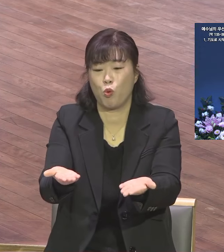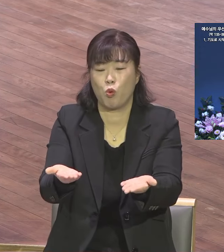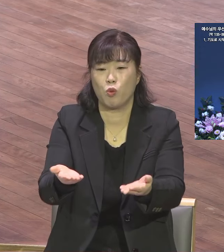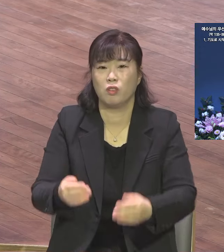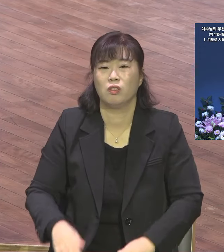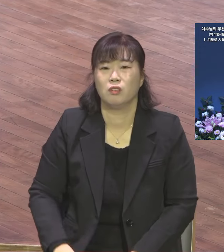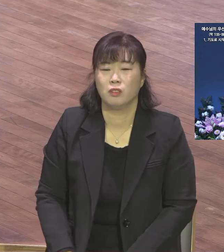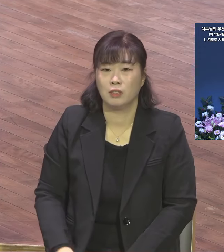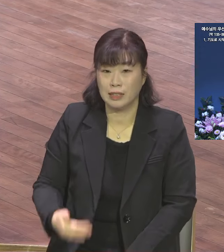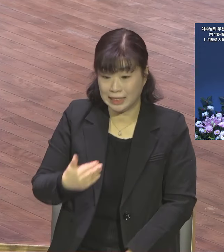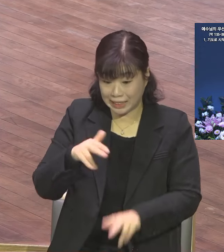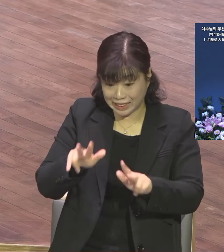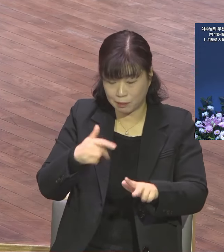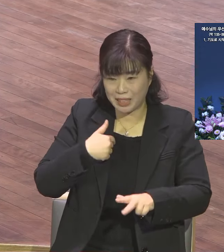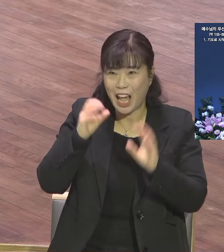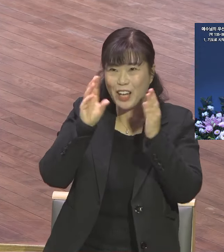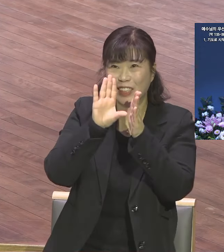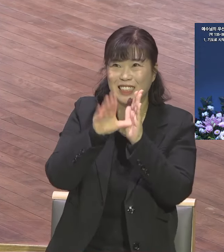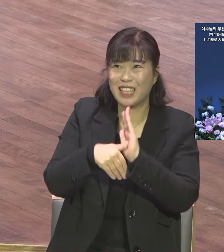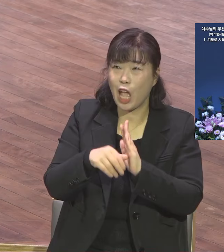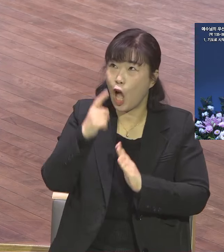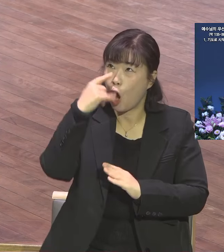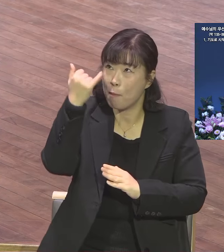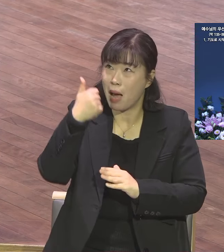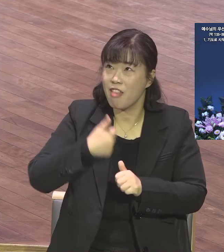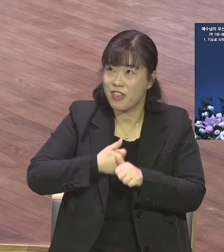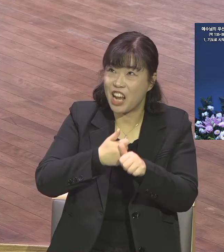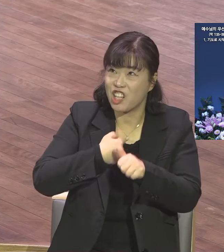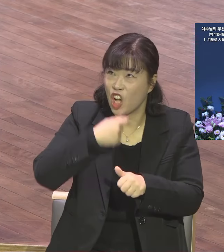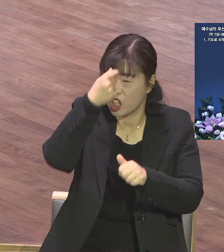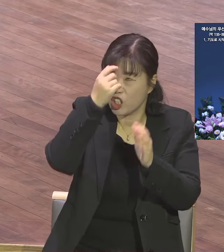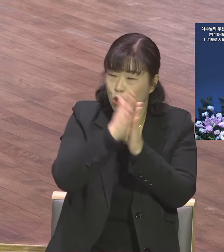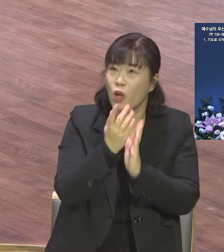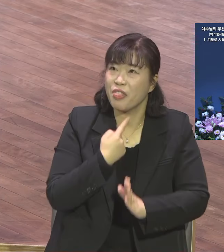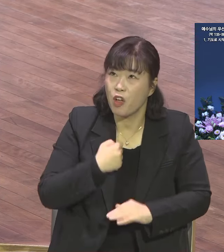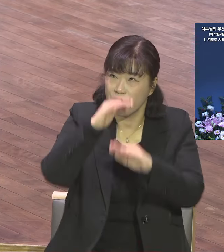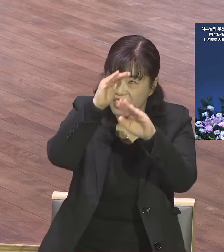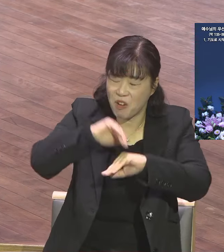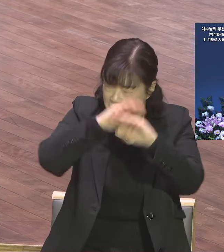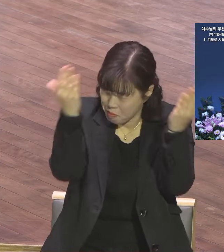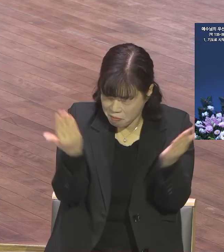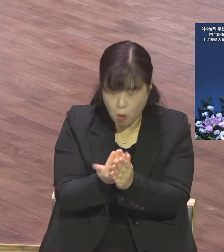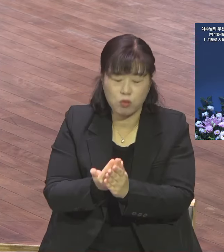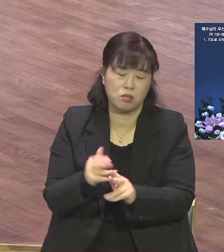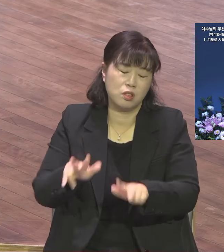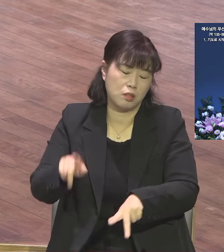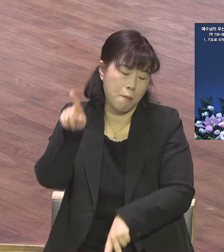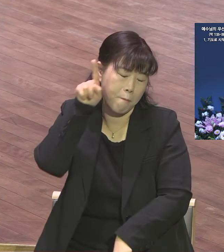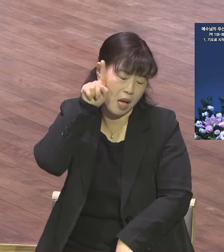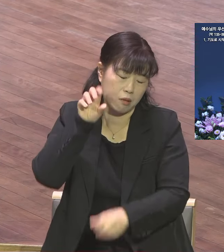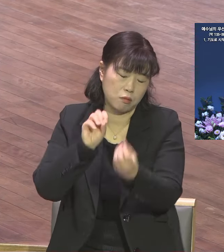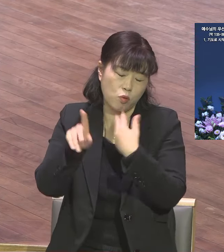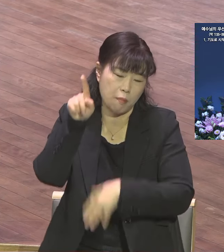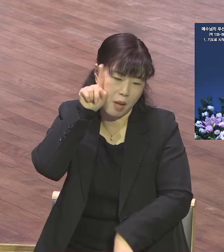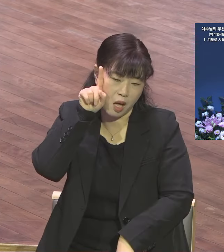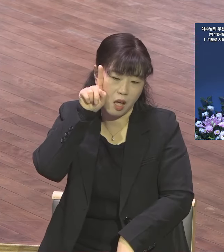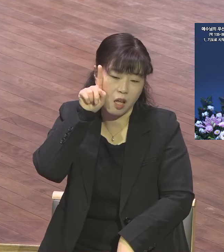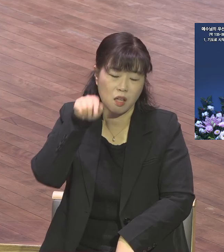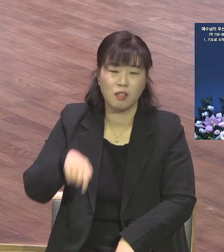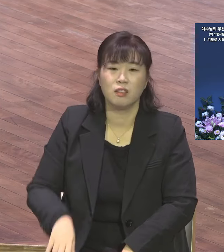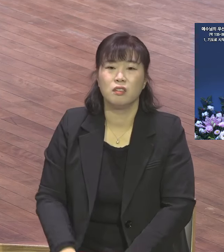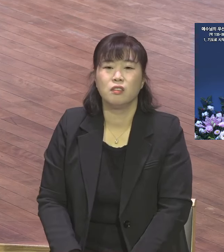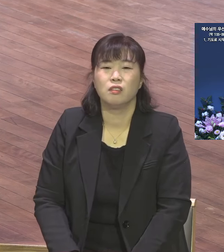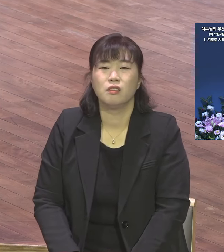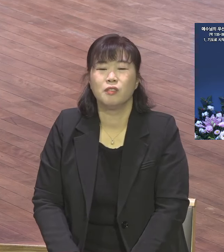다 성취되고 있단 말이에요. 오늘 본문에 나오는 기도하시더니라는 이 표현을 보면요,